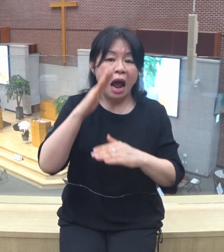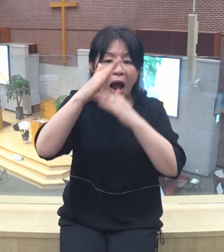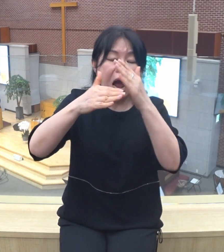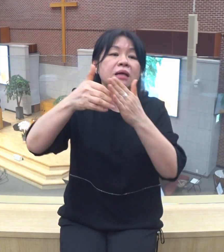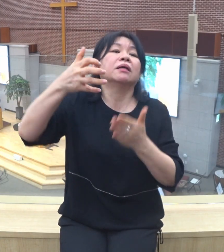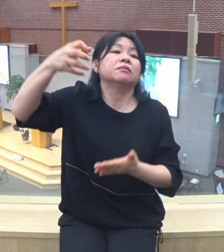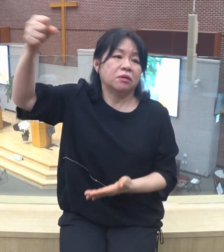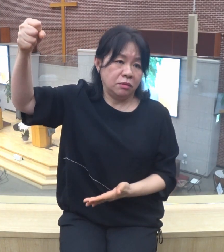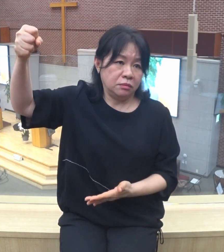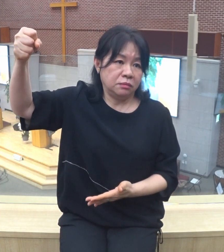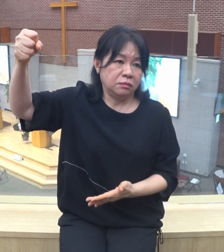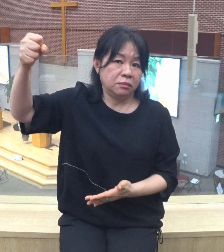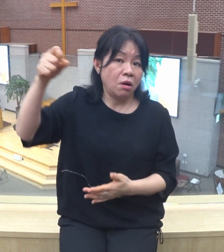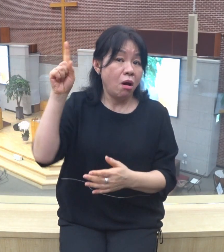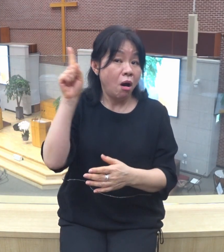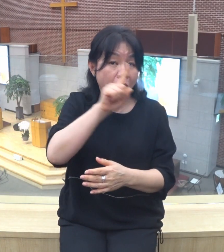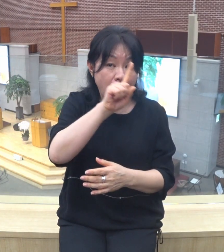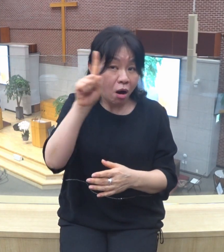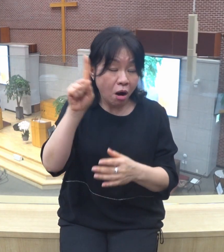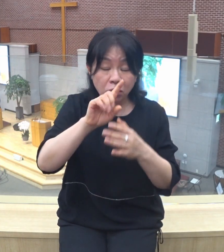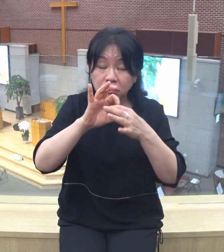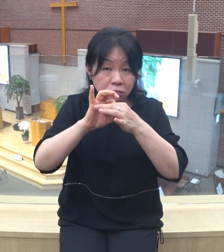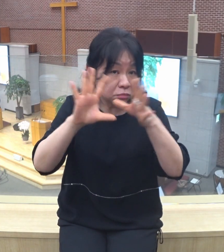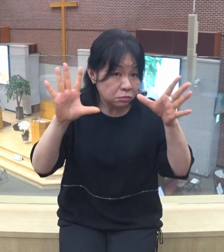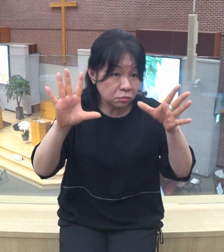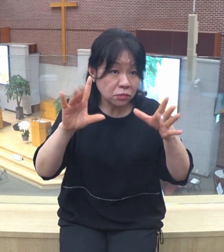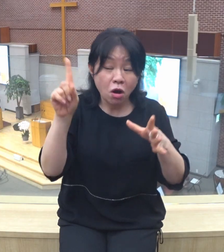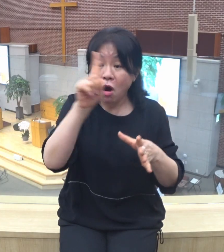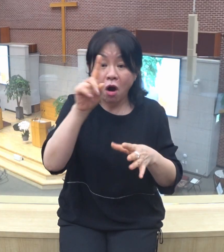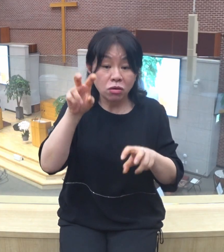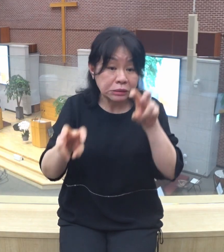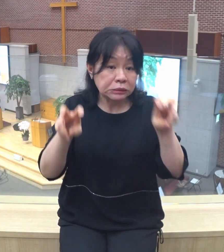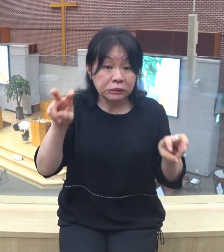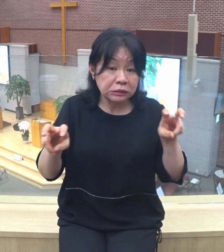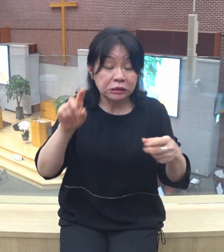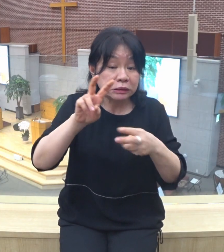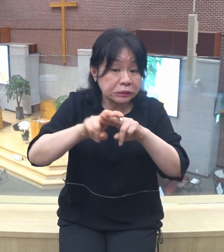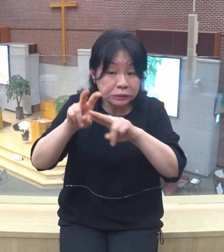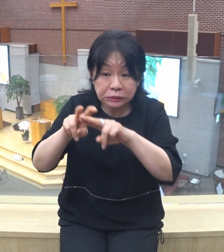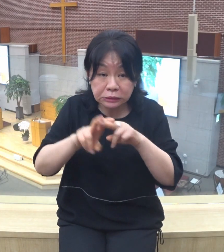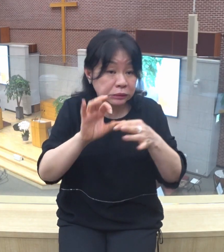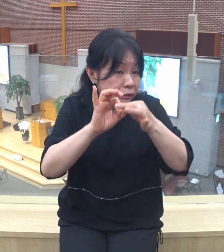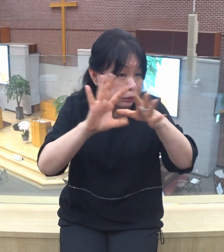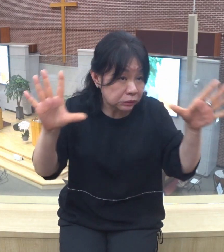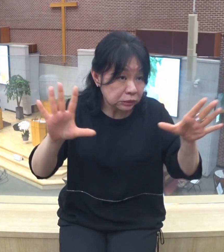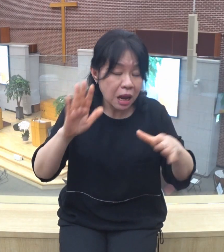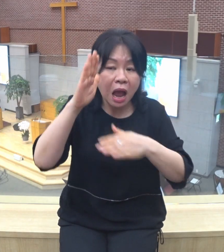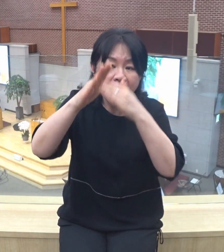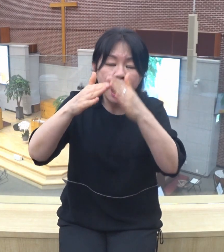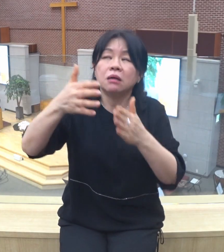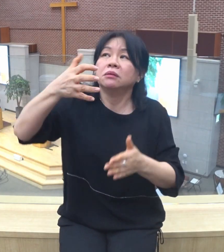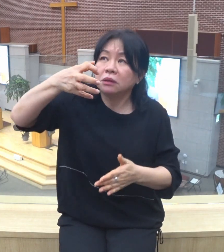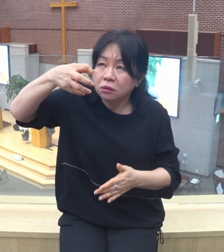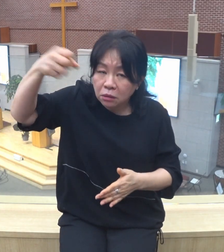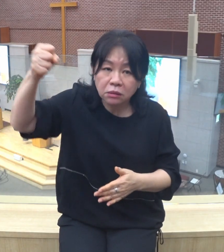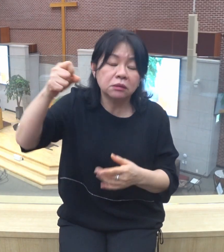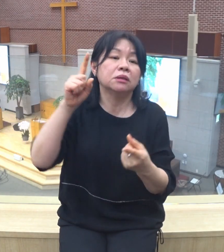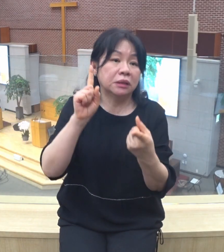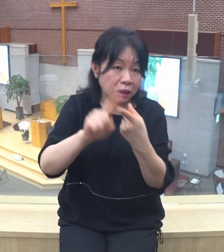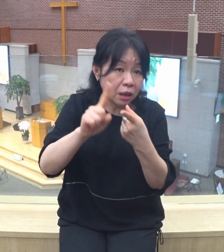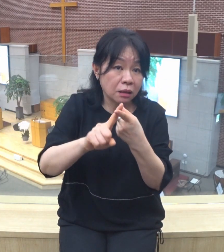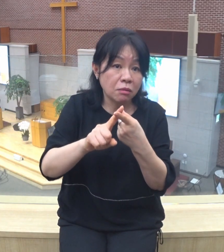소유입니다. 언제든지 내가 어떤 자리에 있든지 내가 하나님의 소유임을 밝힐 때